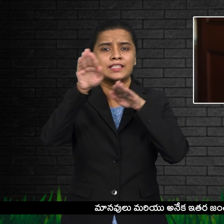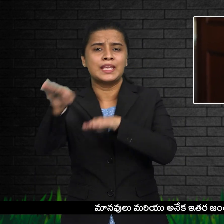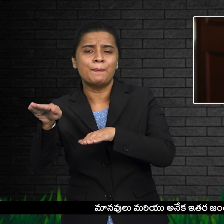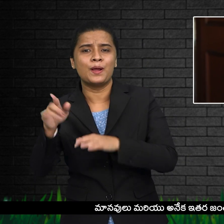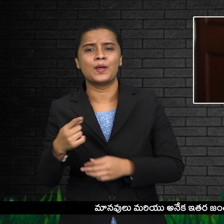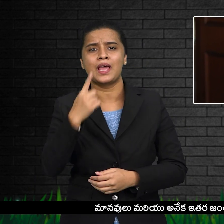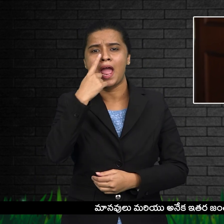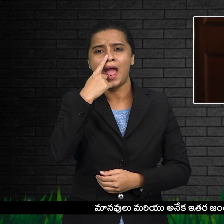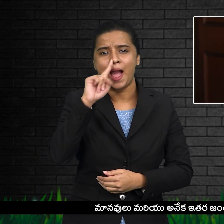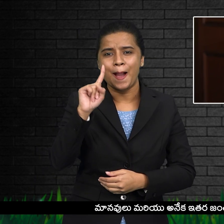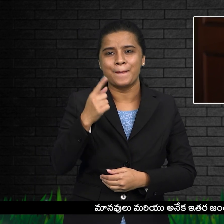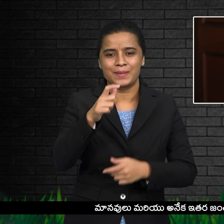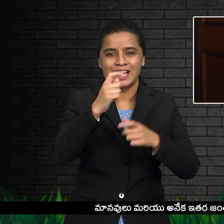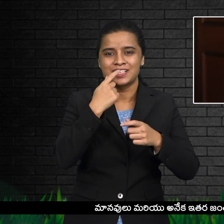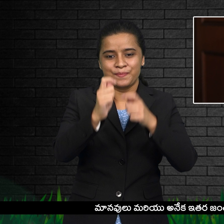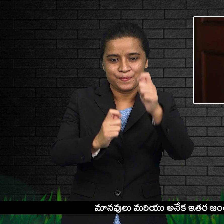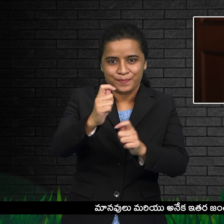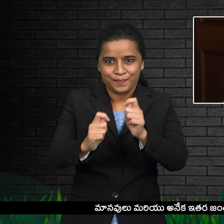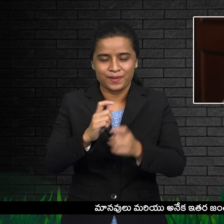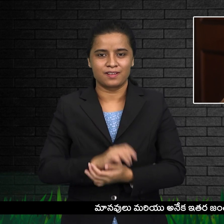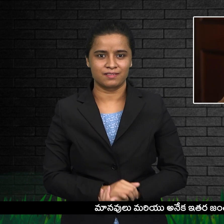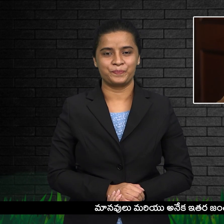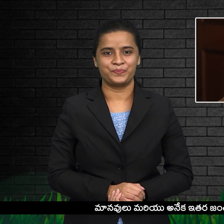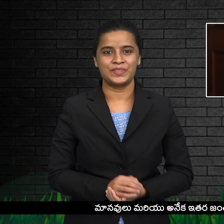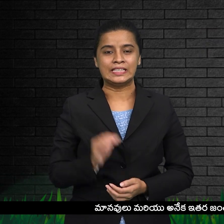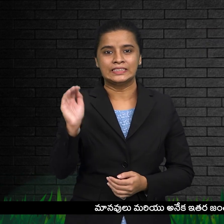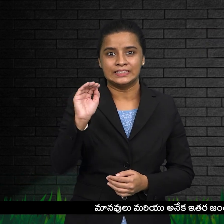జంతువుల శిశువులు తమ తల్లి పాలను తాగుతారు.